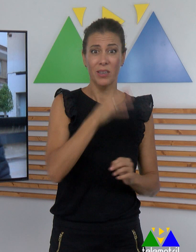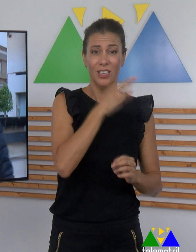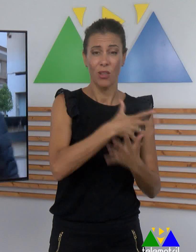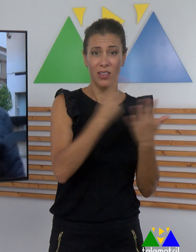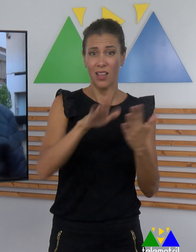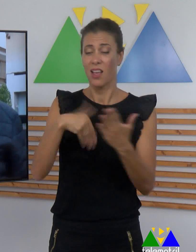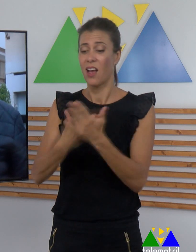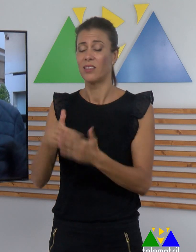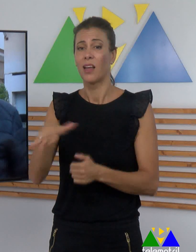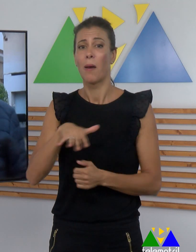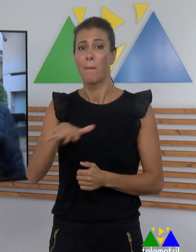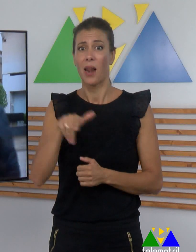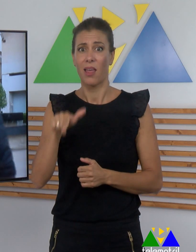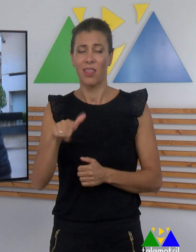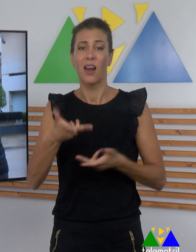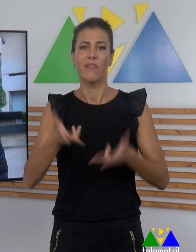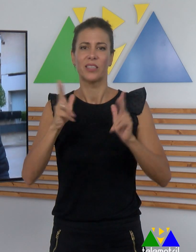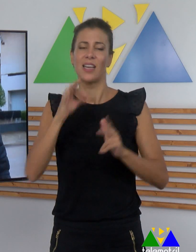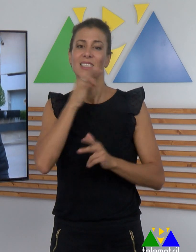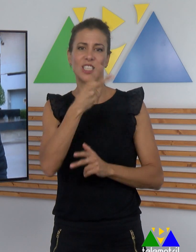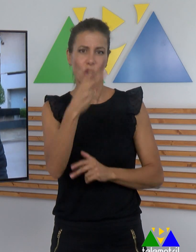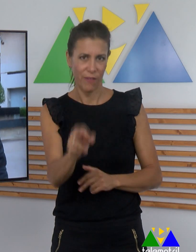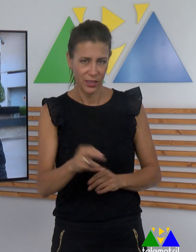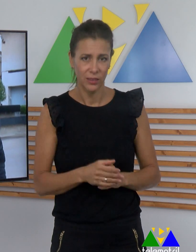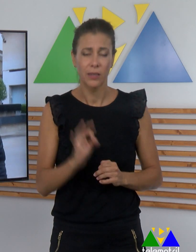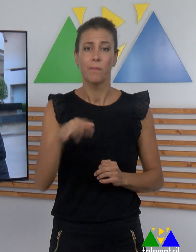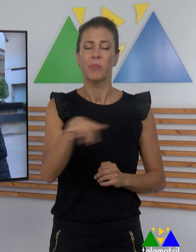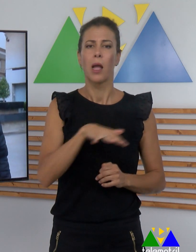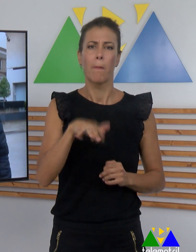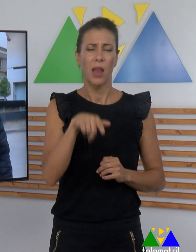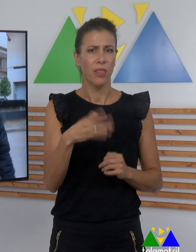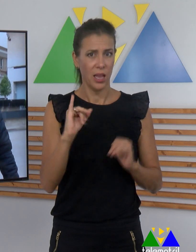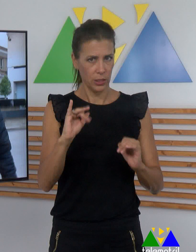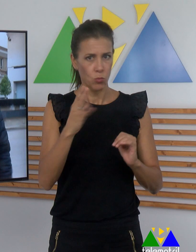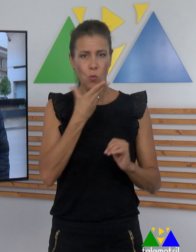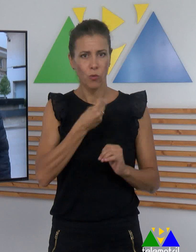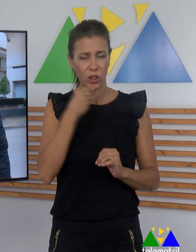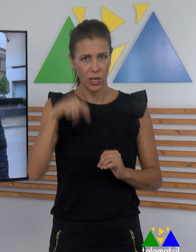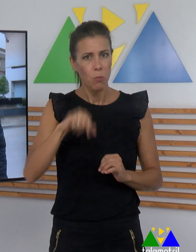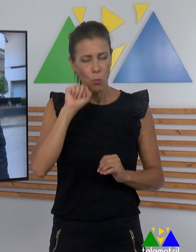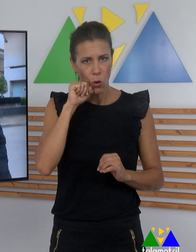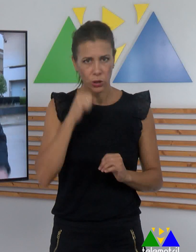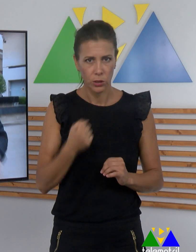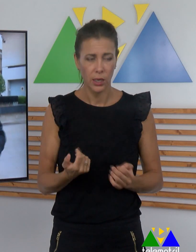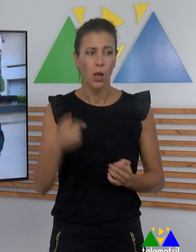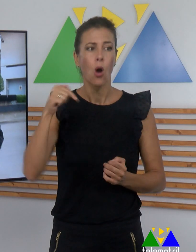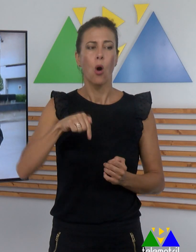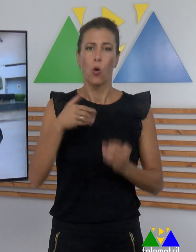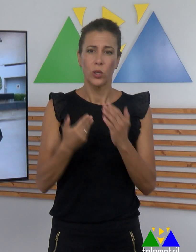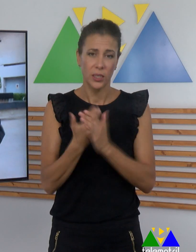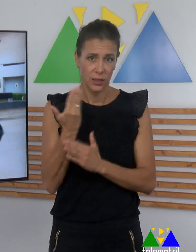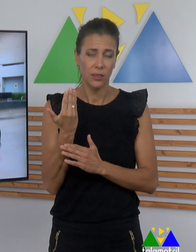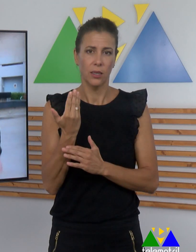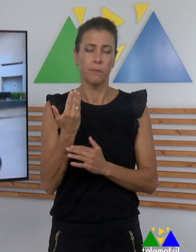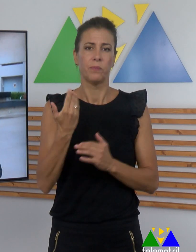de la Libertad a partir del siglo XX. Es una plaza, la verdad, es una plaza muy bonita de Motril. Hoy en día